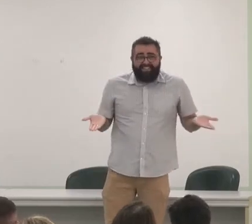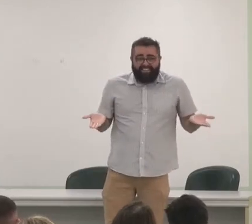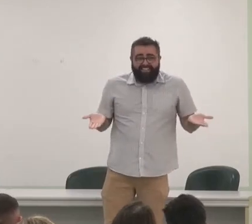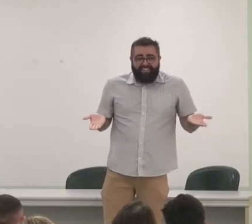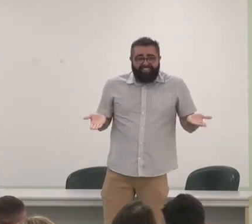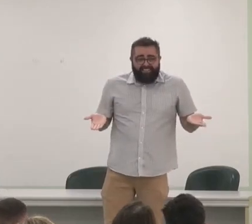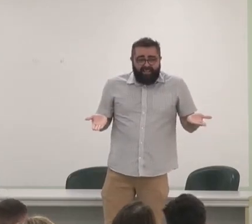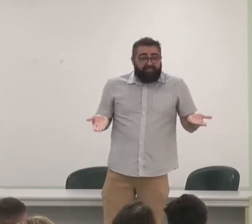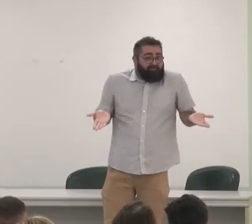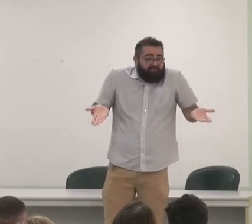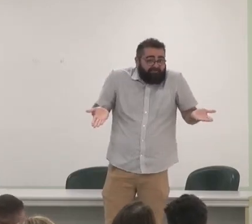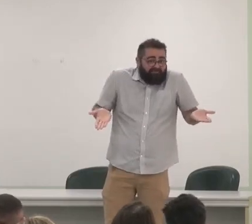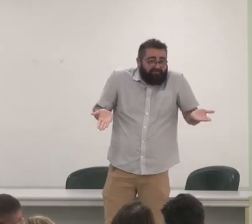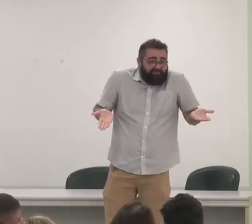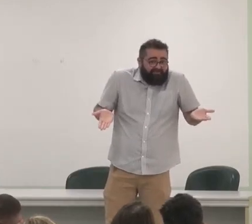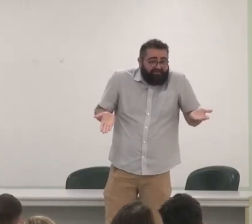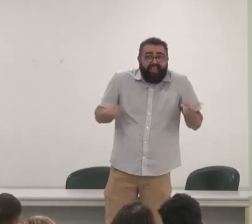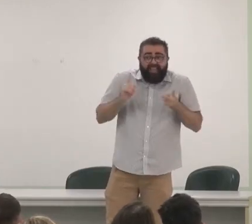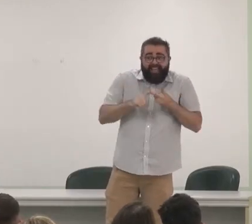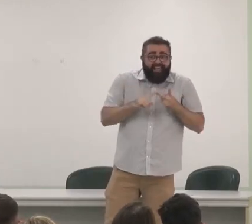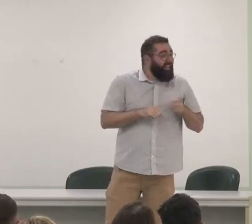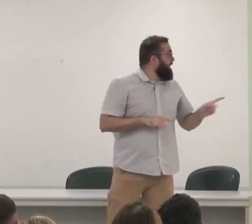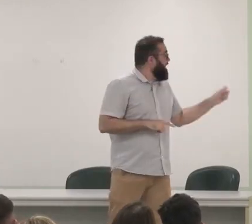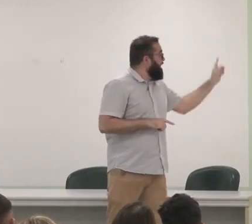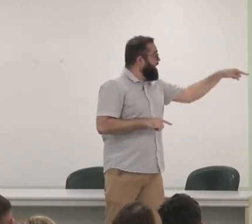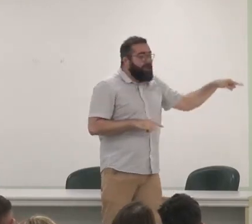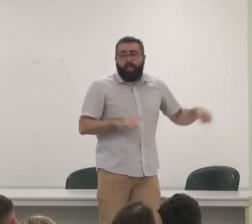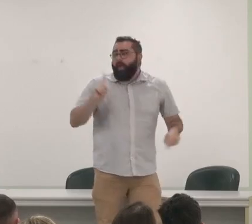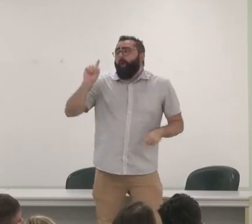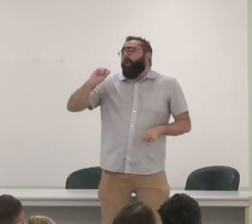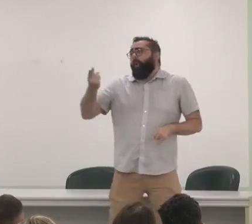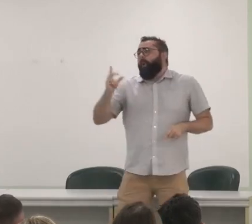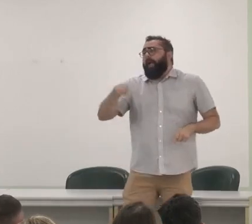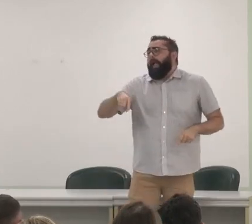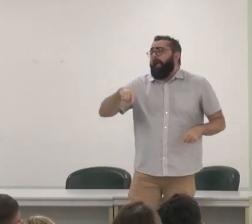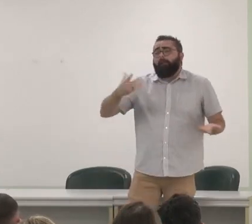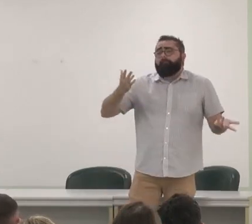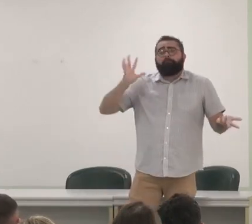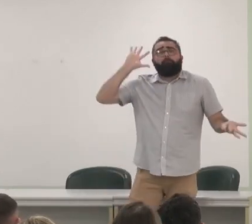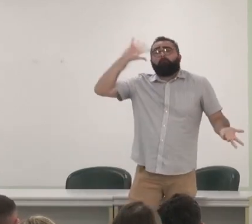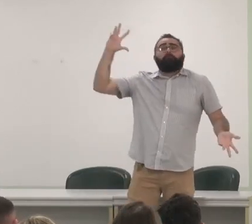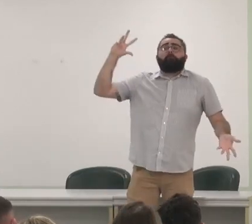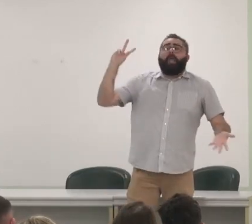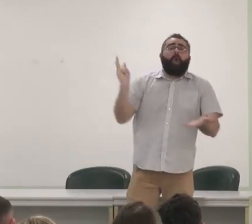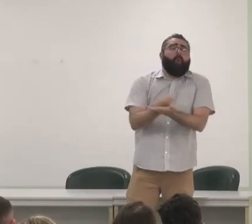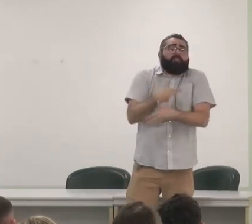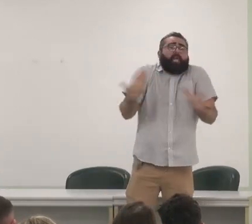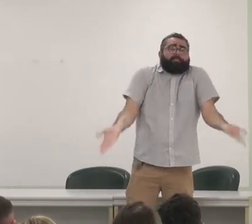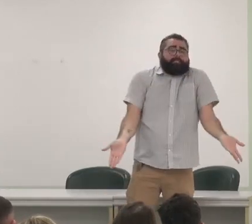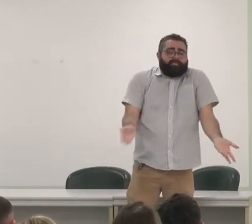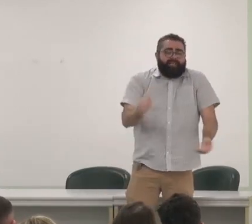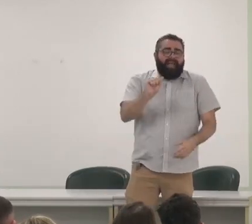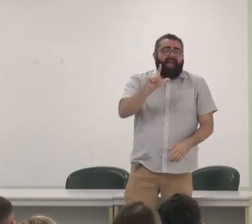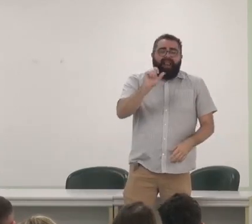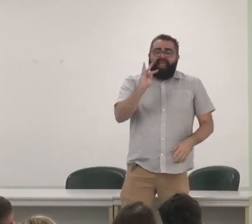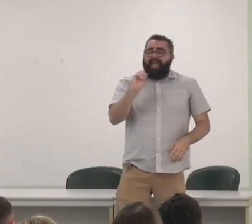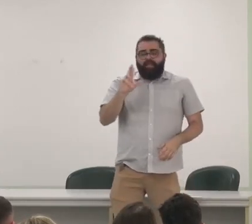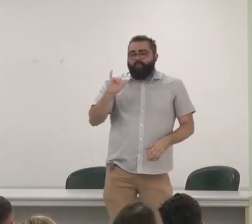é inata? Né? Será que tem algum fator genético que as possibilita? Né? Ou ela